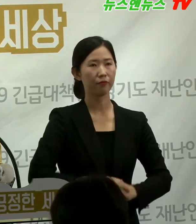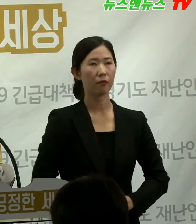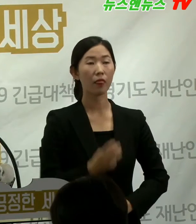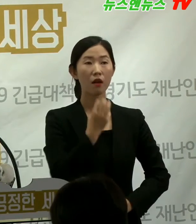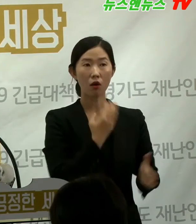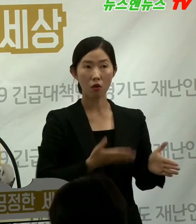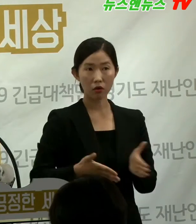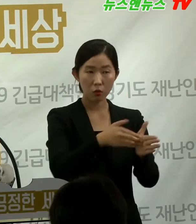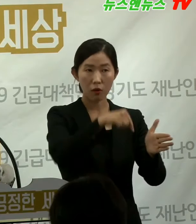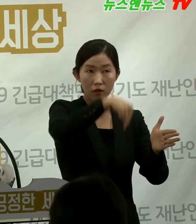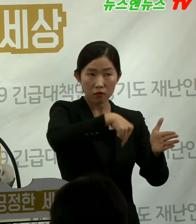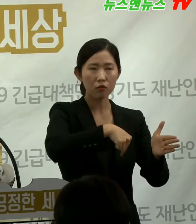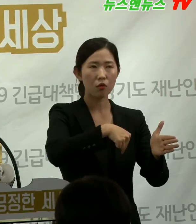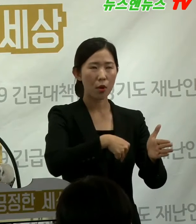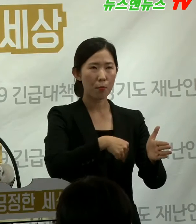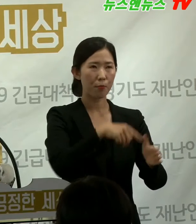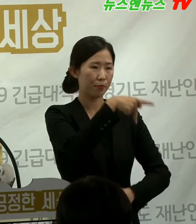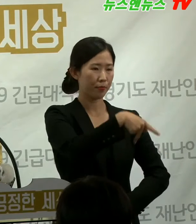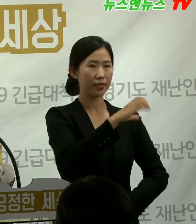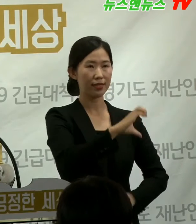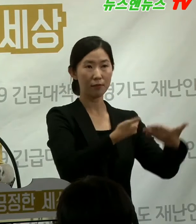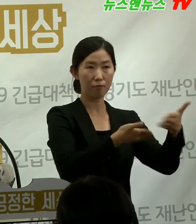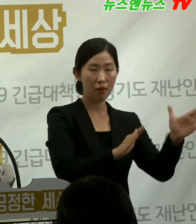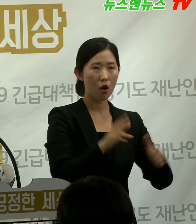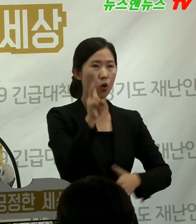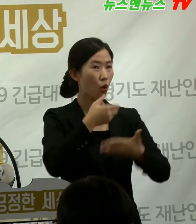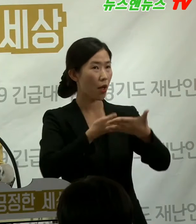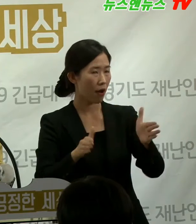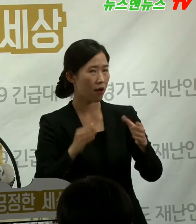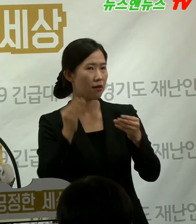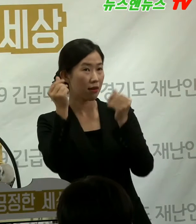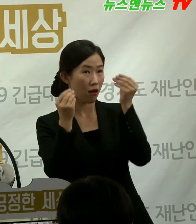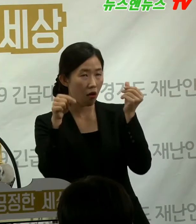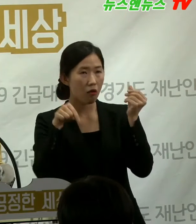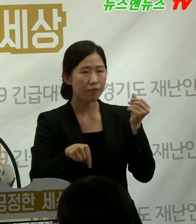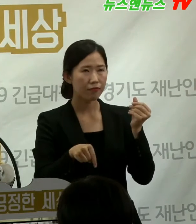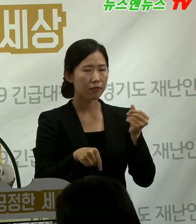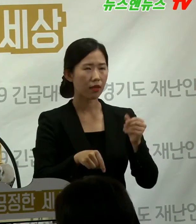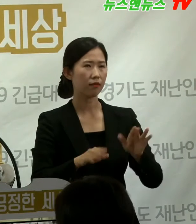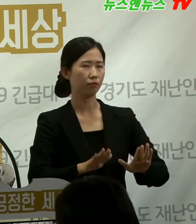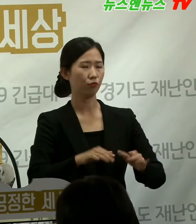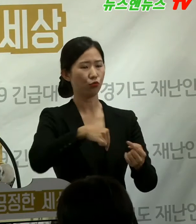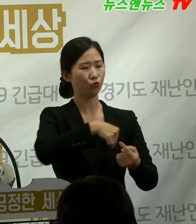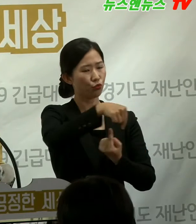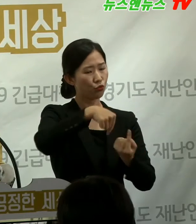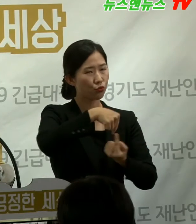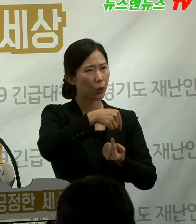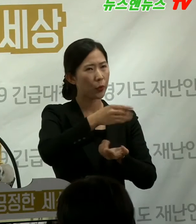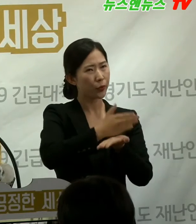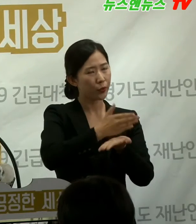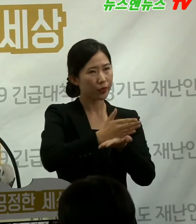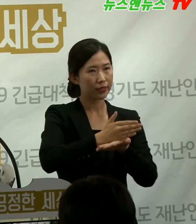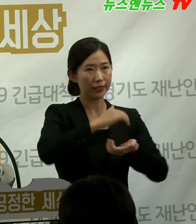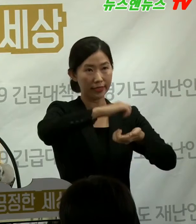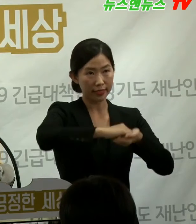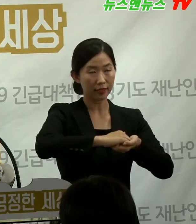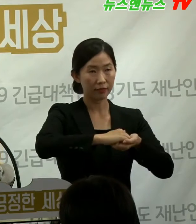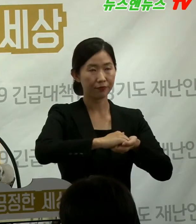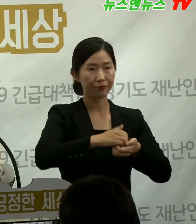경기도에서도 PC방, 노래방, 클럽 등에 대해서 제한 명령을 하는 것을 시작으로 감염병이 확산되는